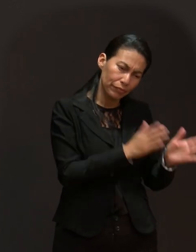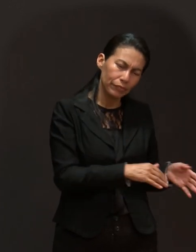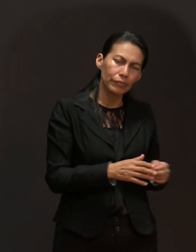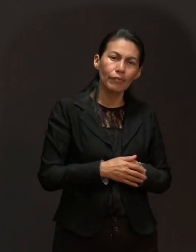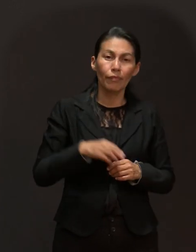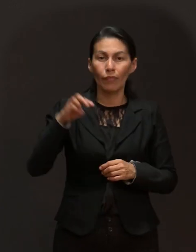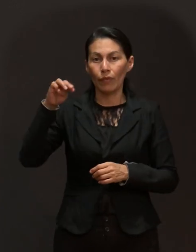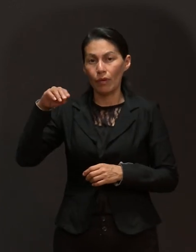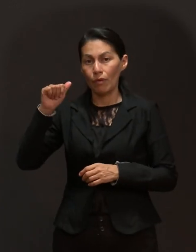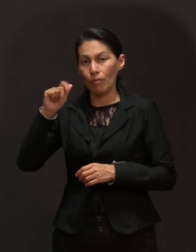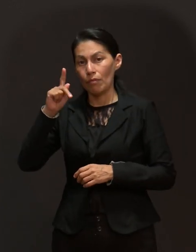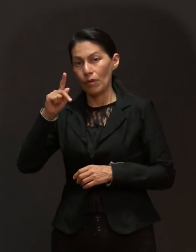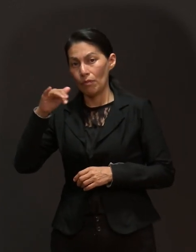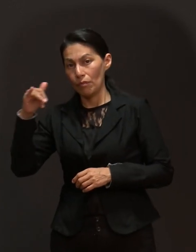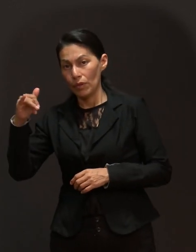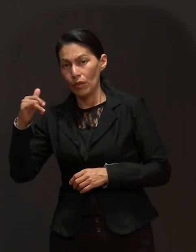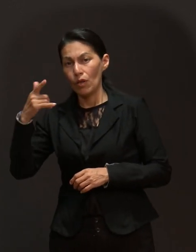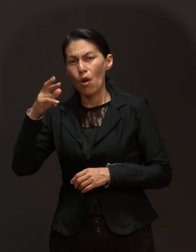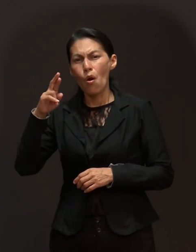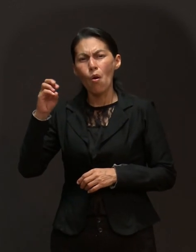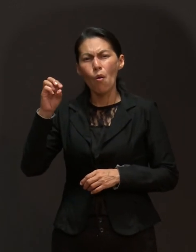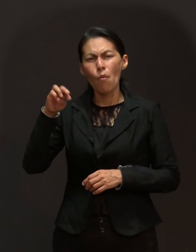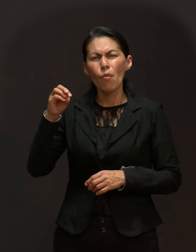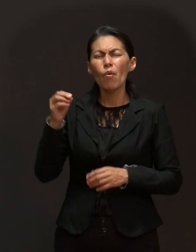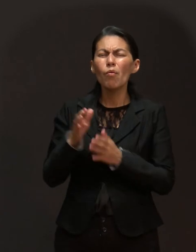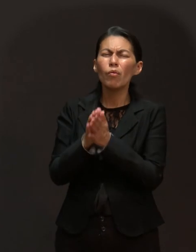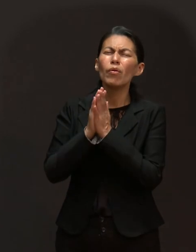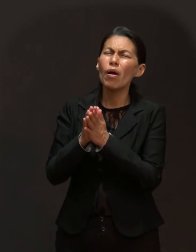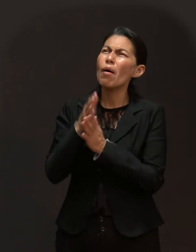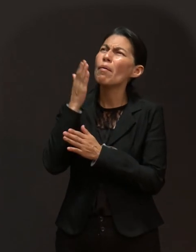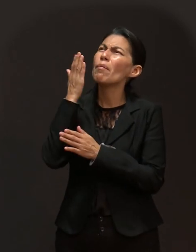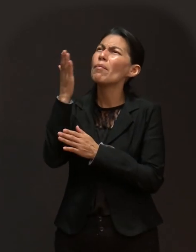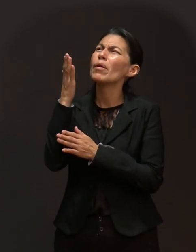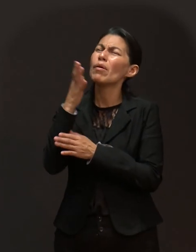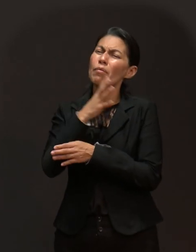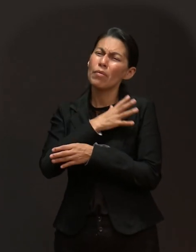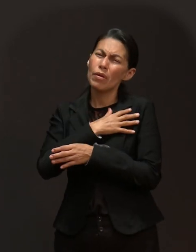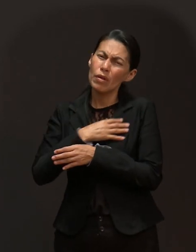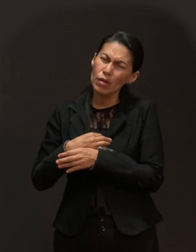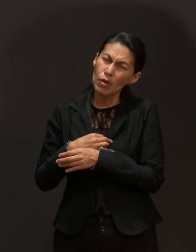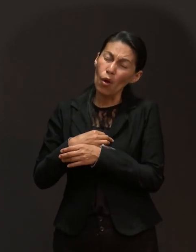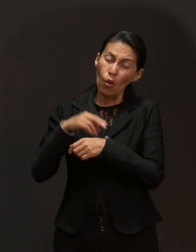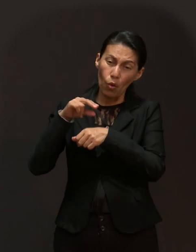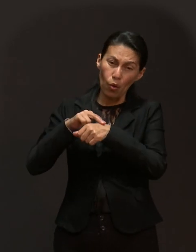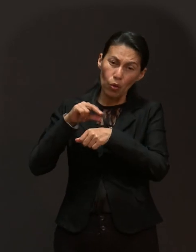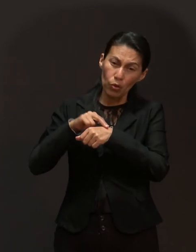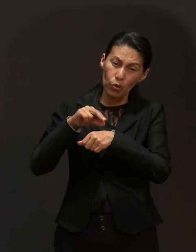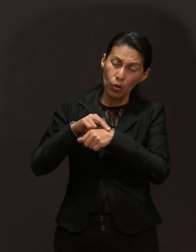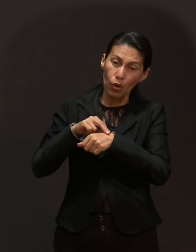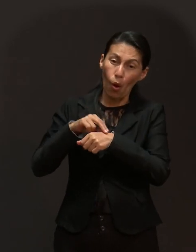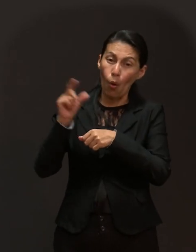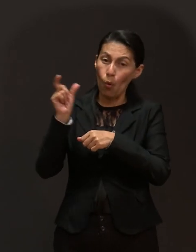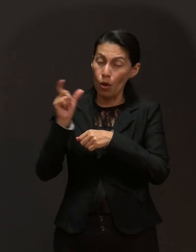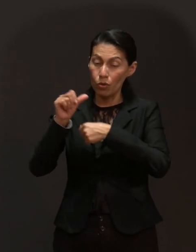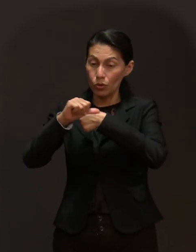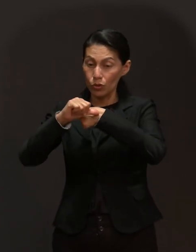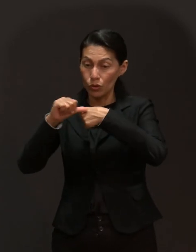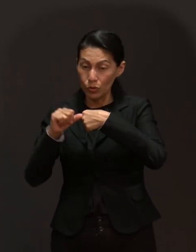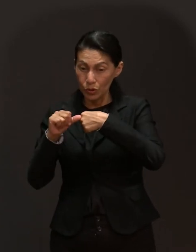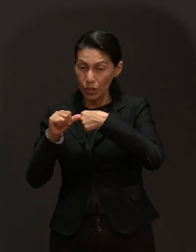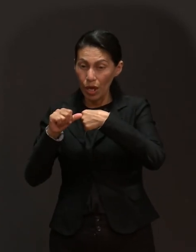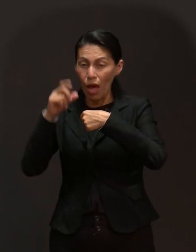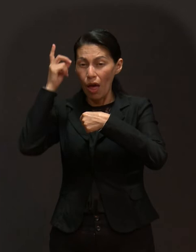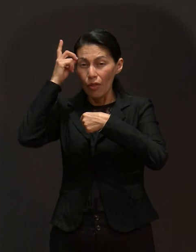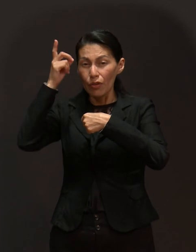Mapi Romo Pido por mi hijo Que Dios dirija sus manos Para que sane a sus pacientes Cuando él